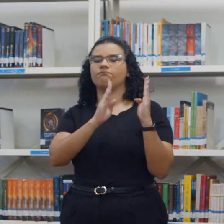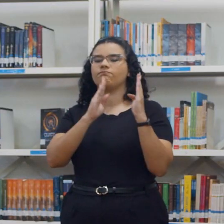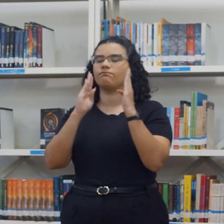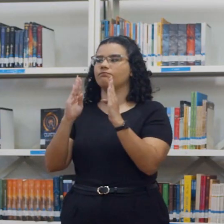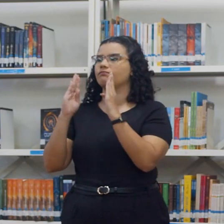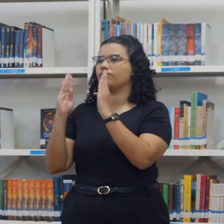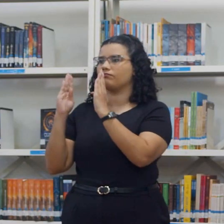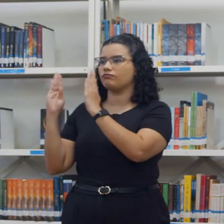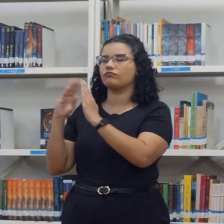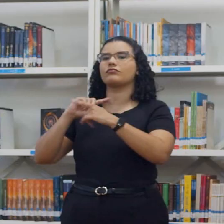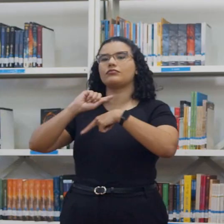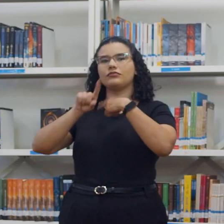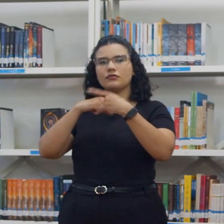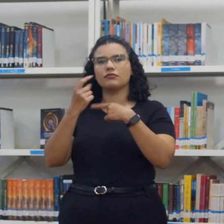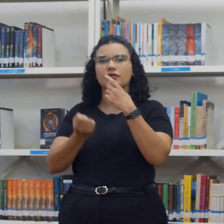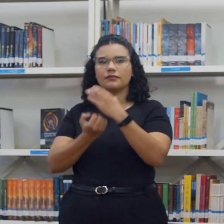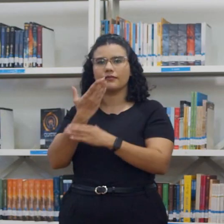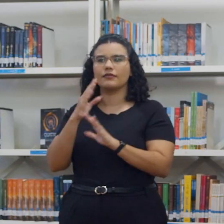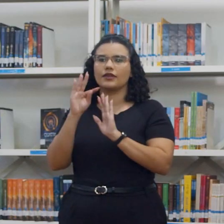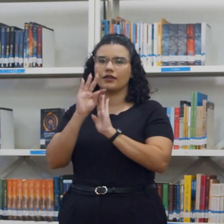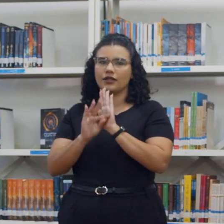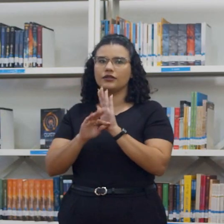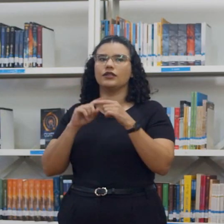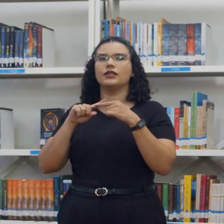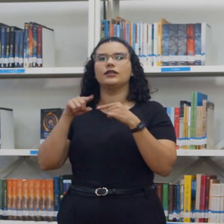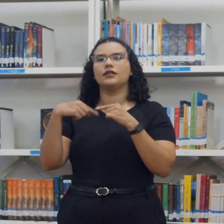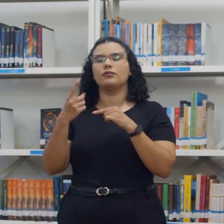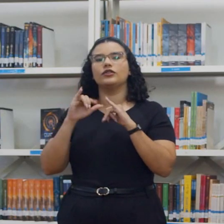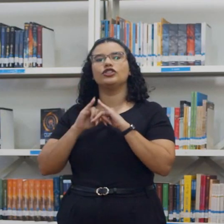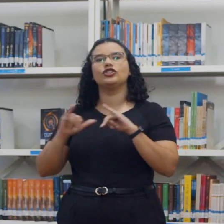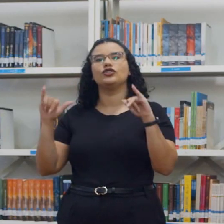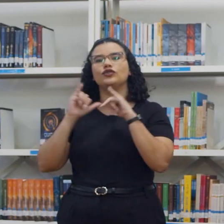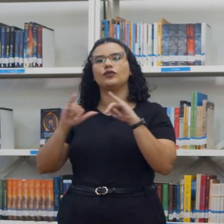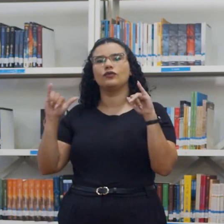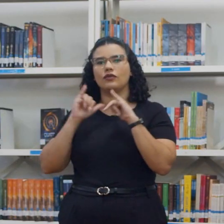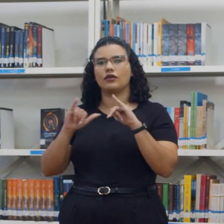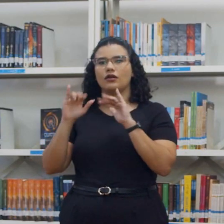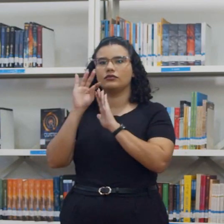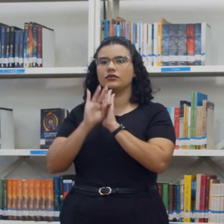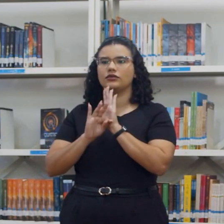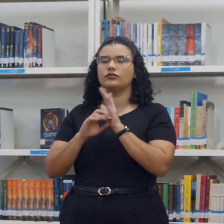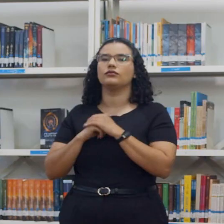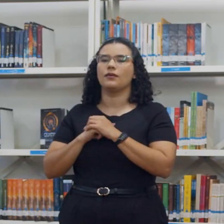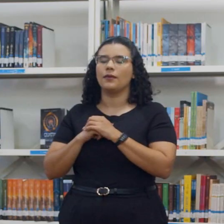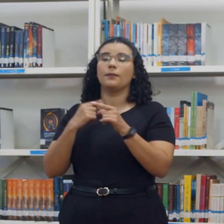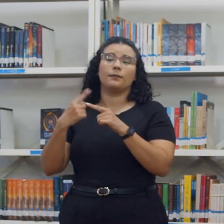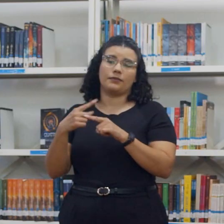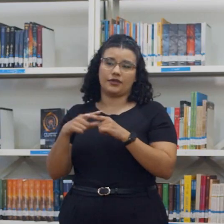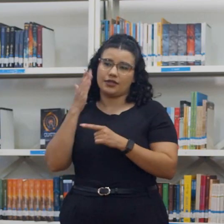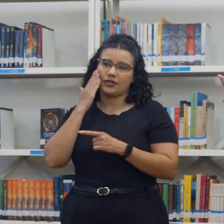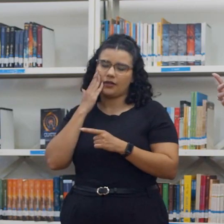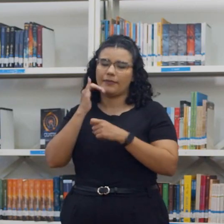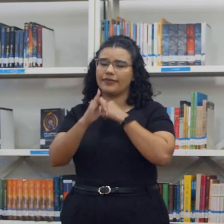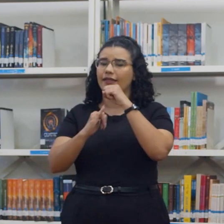depois produzindo os nossos textos e divulgando os nossos textos. Por quê? Porque a internet a gente